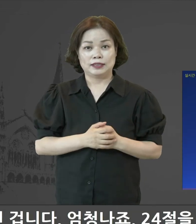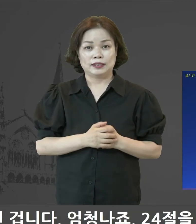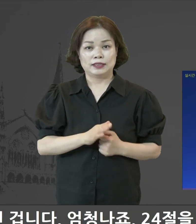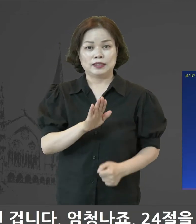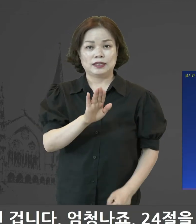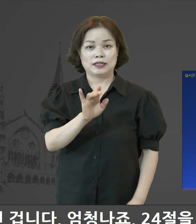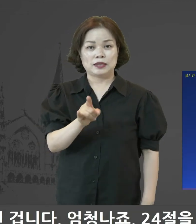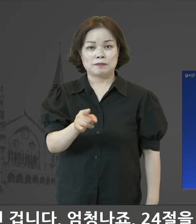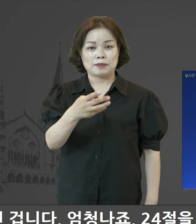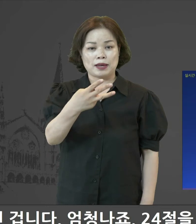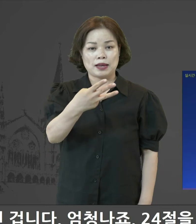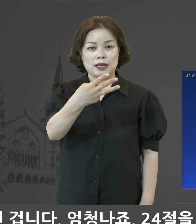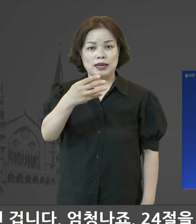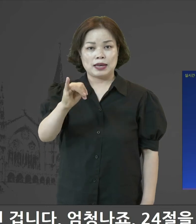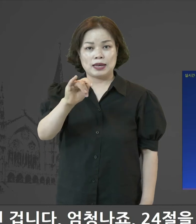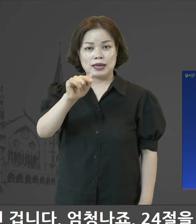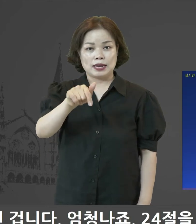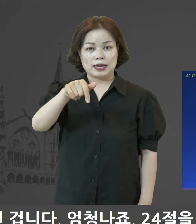벨릭스에게